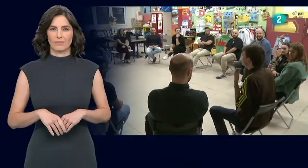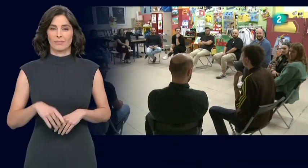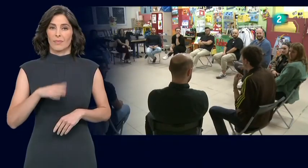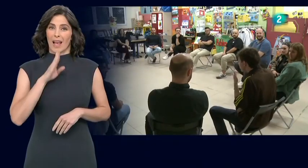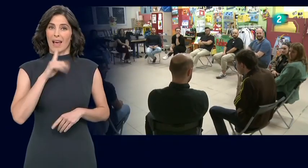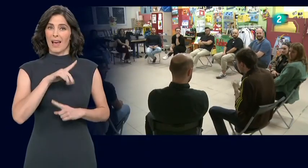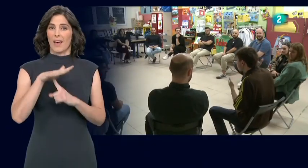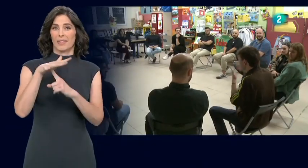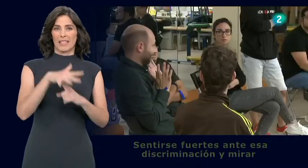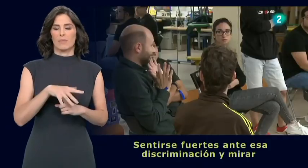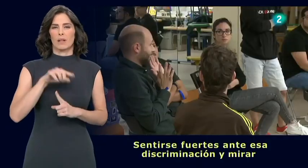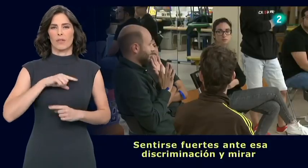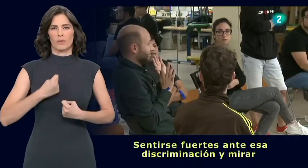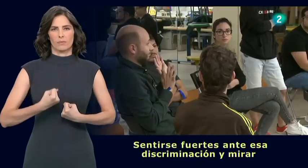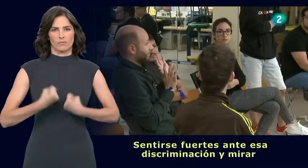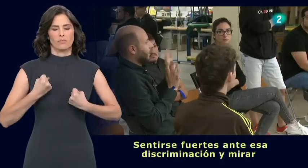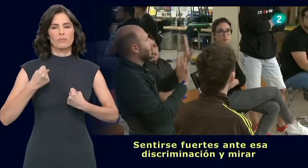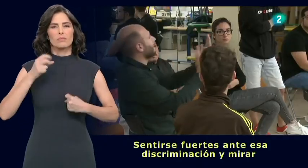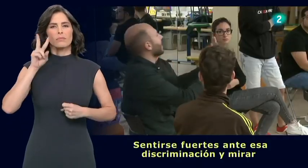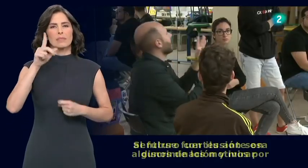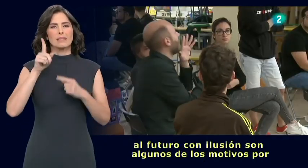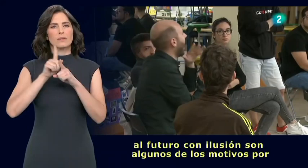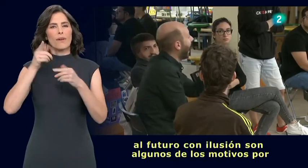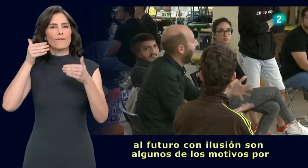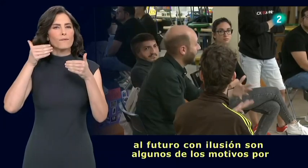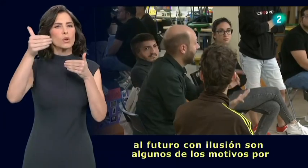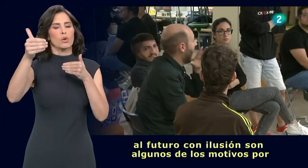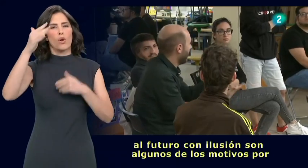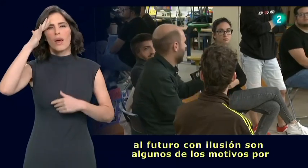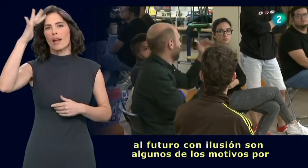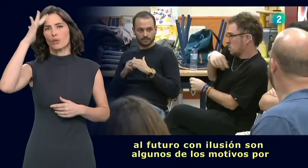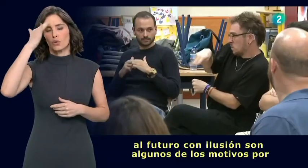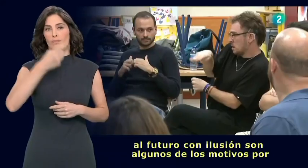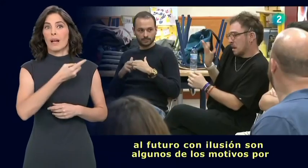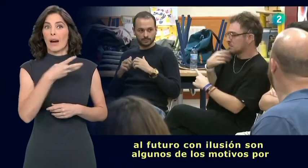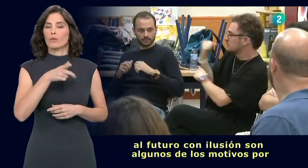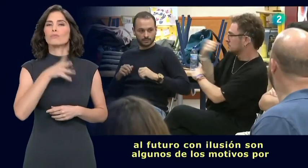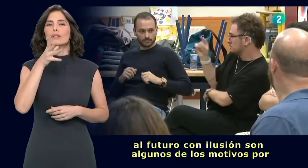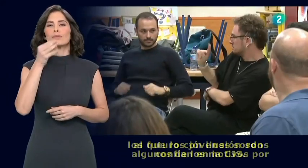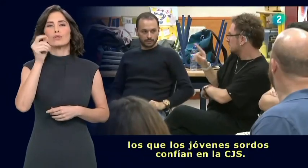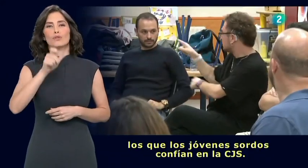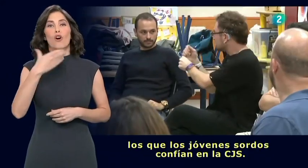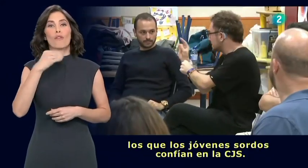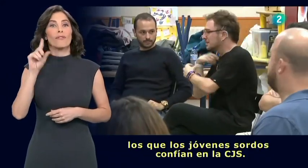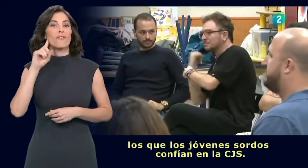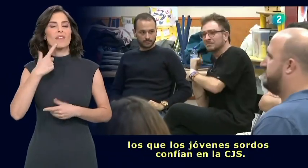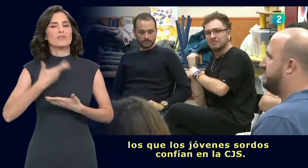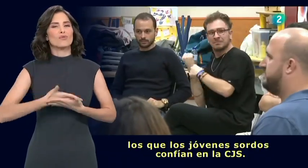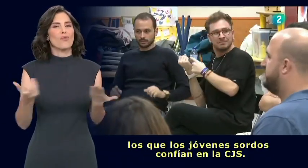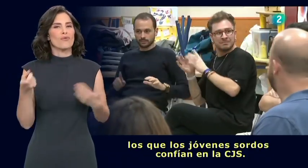Sentirse fuertes ante esa discriminación y mirar al futuro con ilusión son algunos de los motivos por los que los jóvenes sordos confían en la